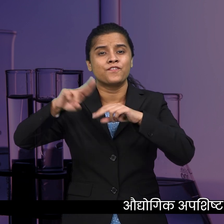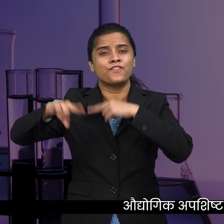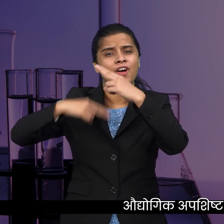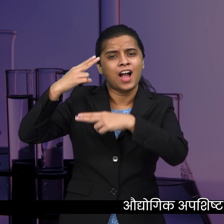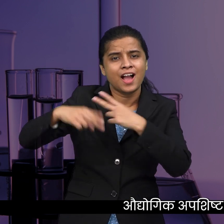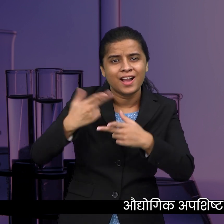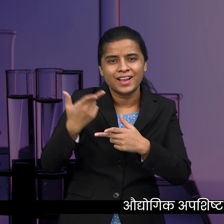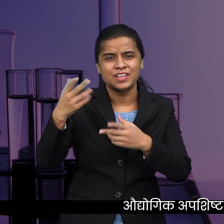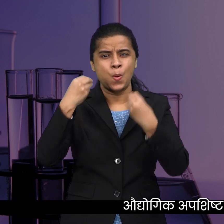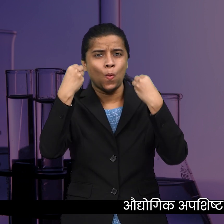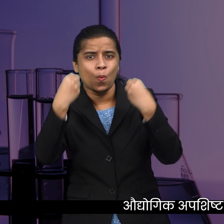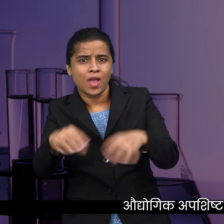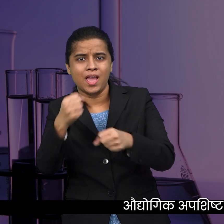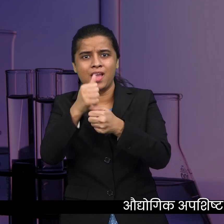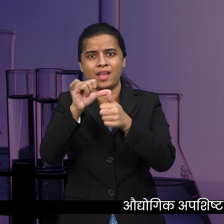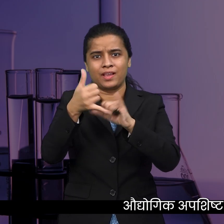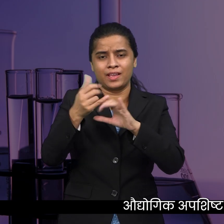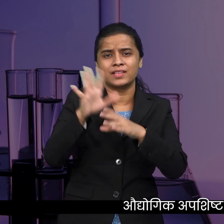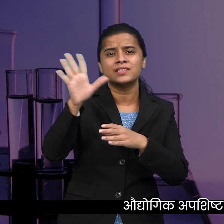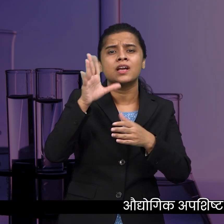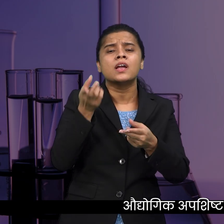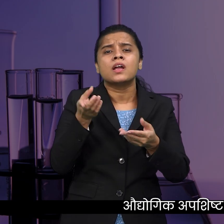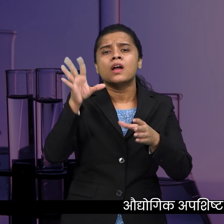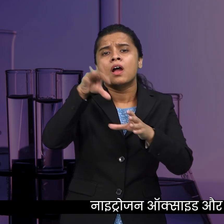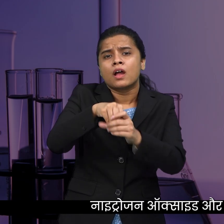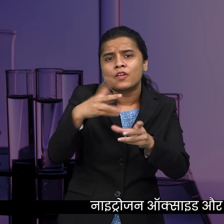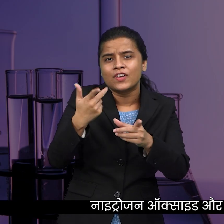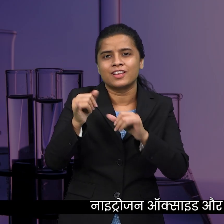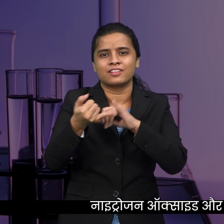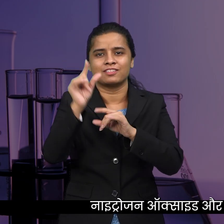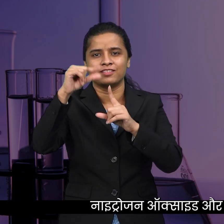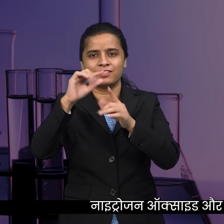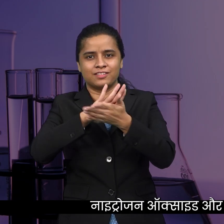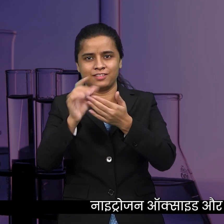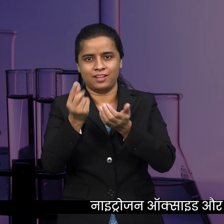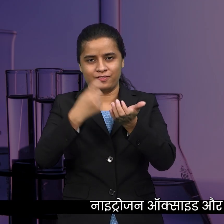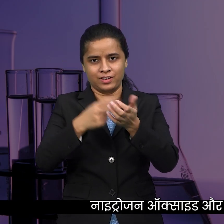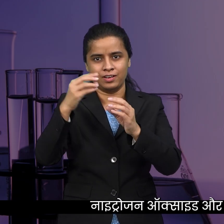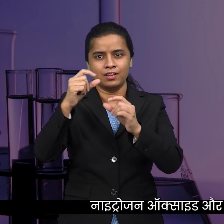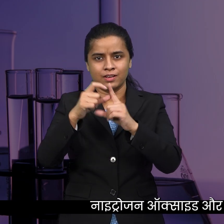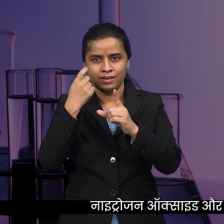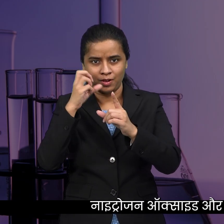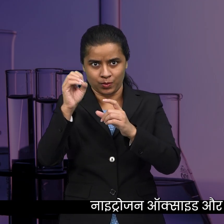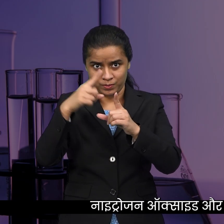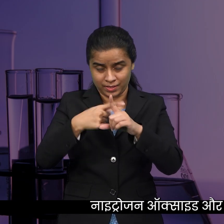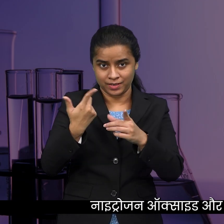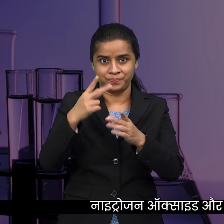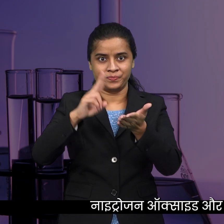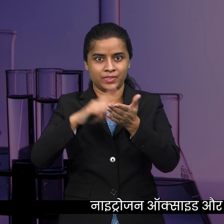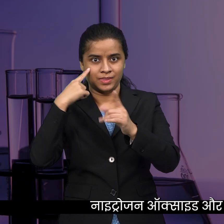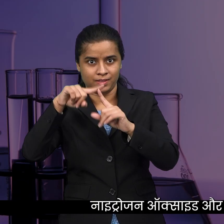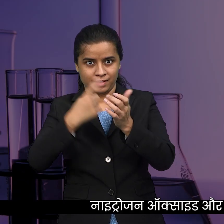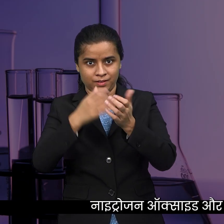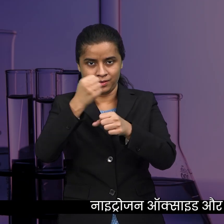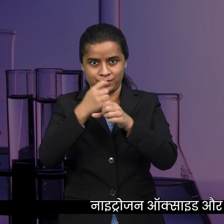औद्योगिक अपशिष्ट गैसों में सल्फर हाइड्रोक्साइड, नाइट्रोजन ऑक्साइड और कार्बन हाइड्रोक्साइड